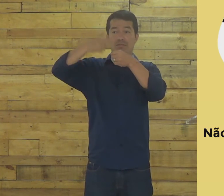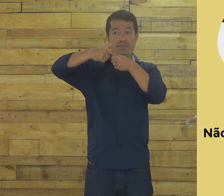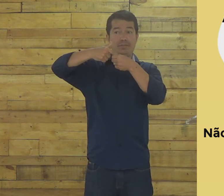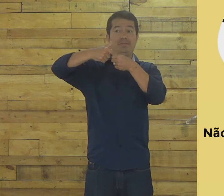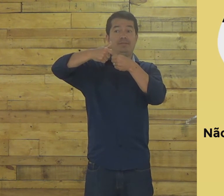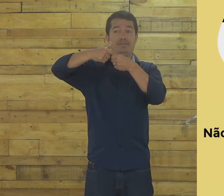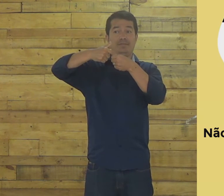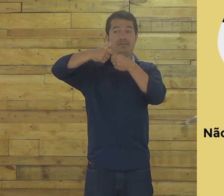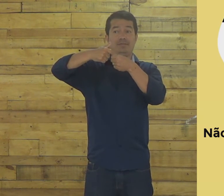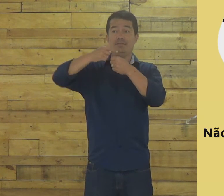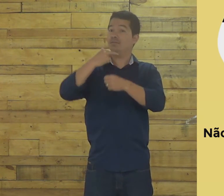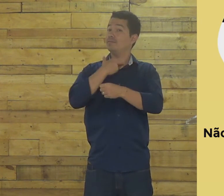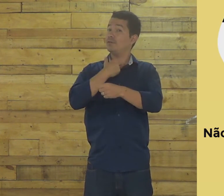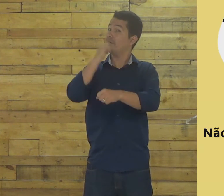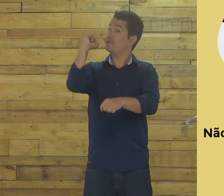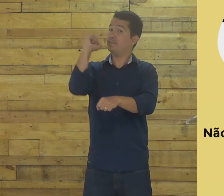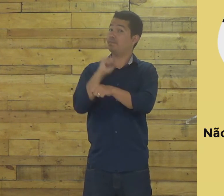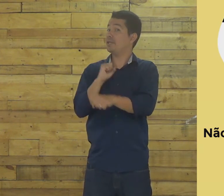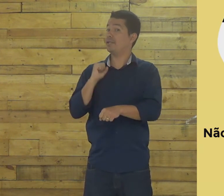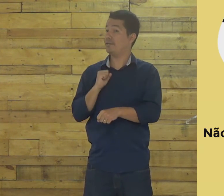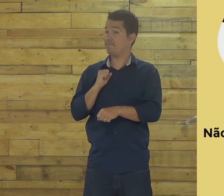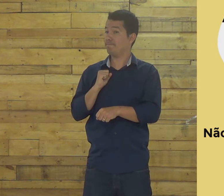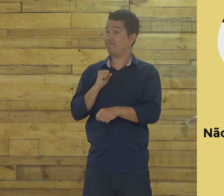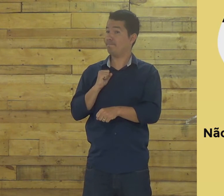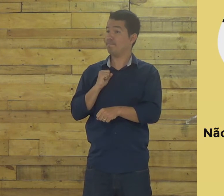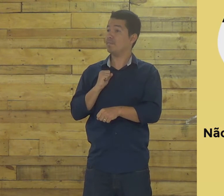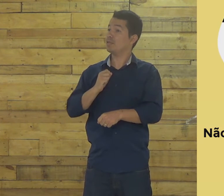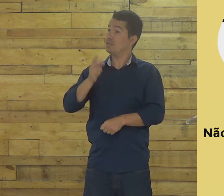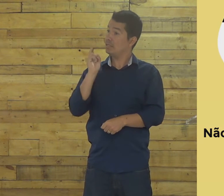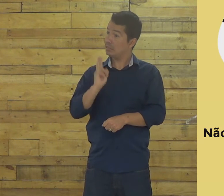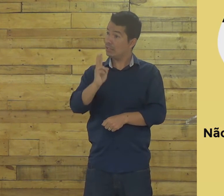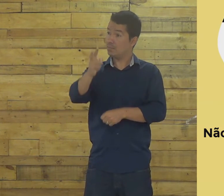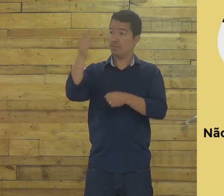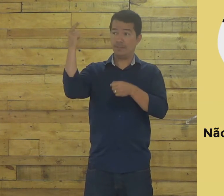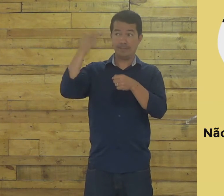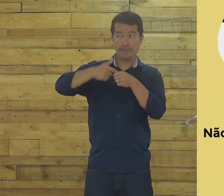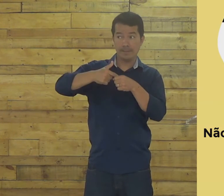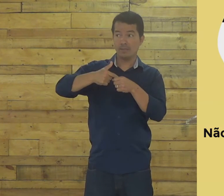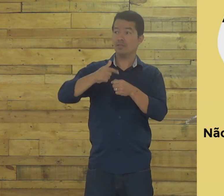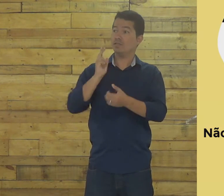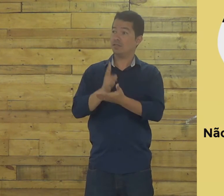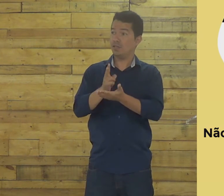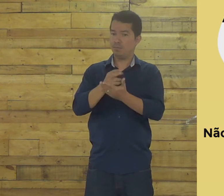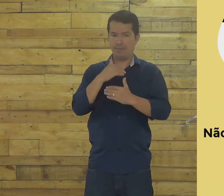O que você não pode fazer é parar de abastecer. Não.